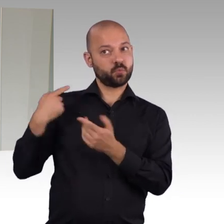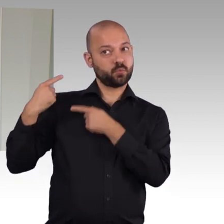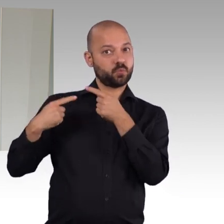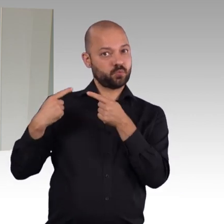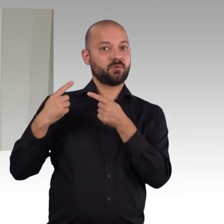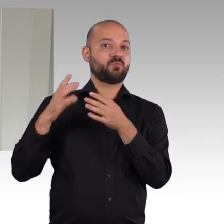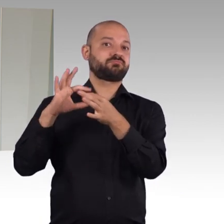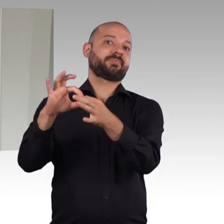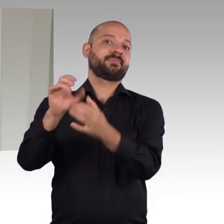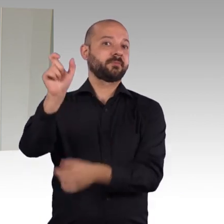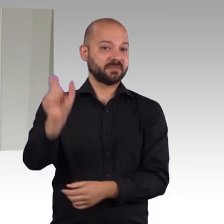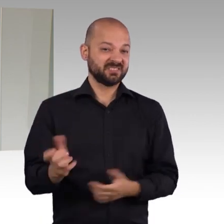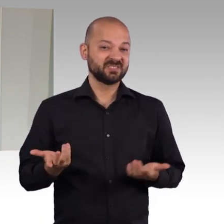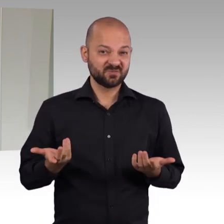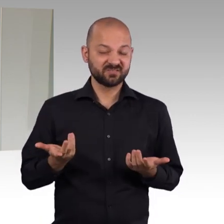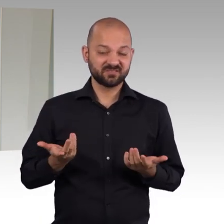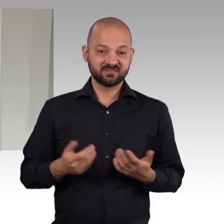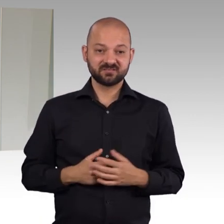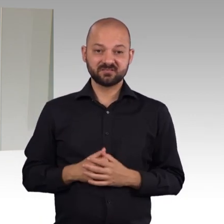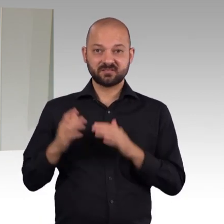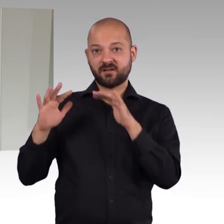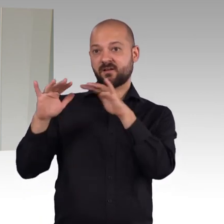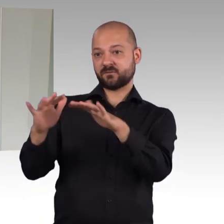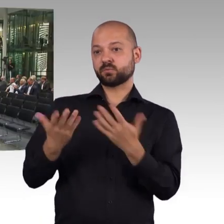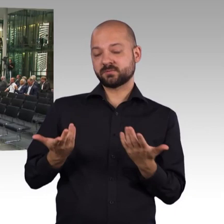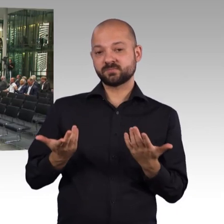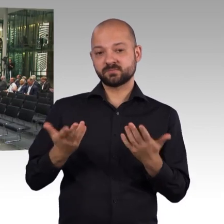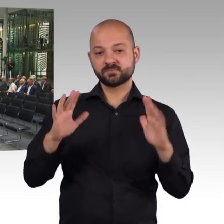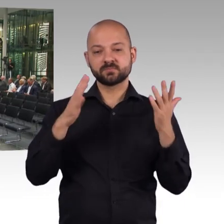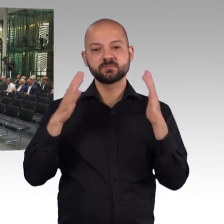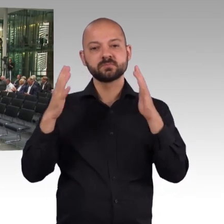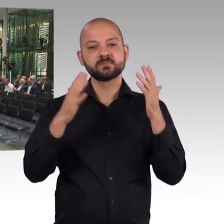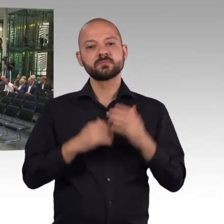deutschen Volkes. Und deshalb ist Ihr Erfolg auch unser aller Erfolg. Vielen Dank.